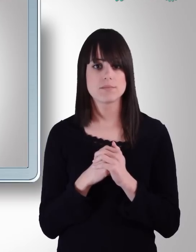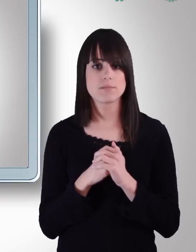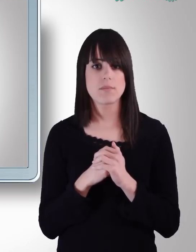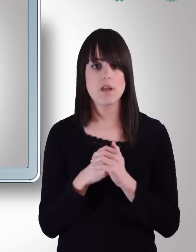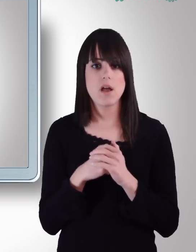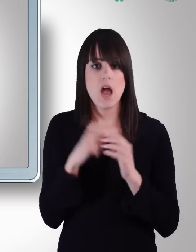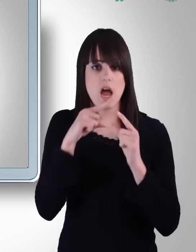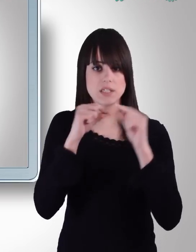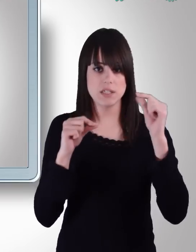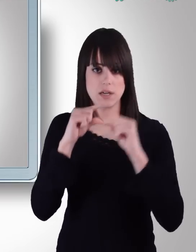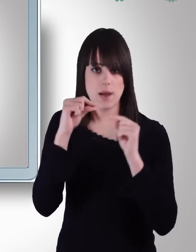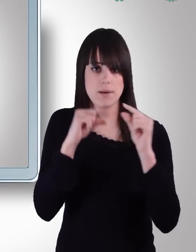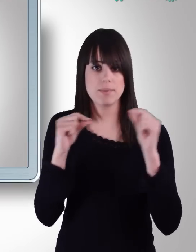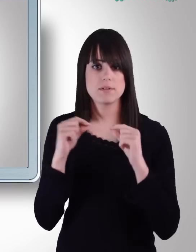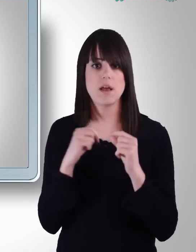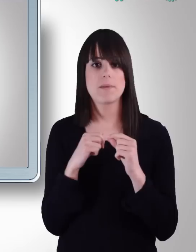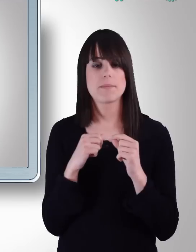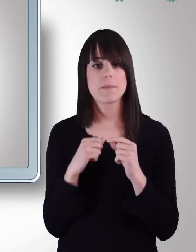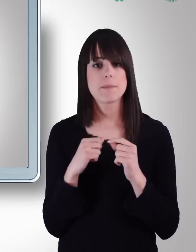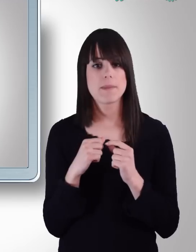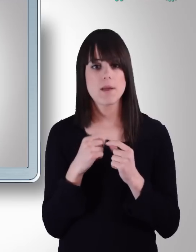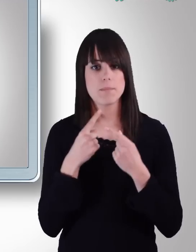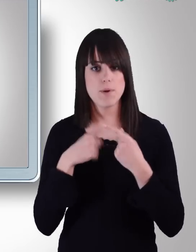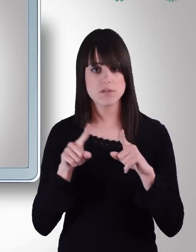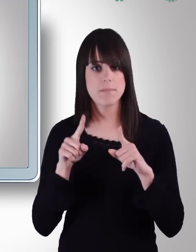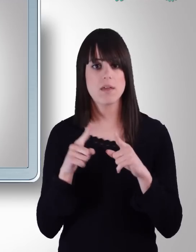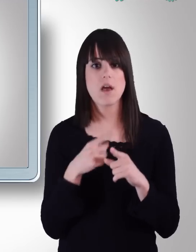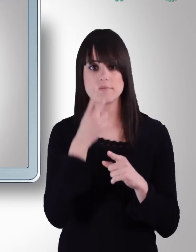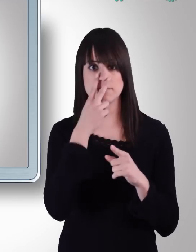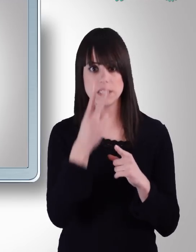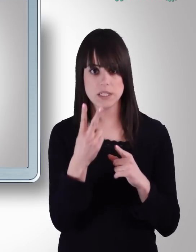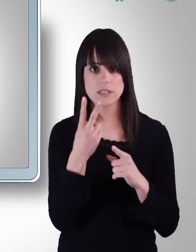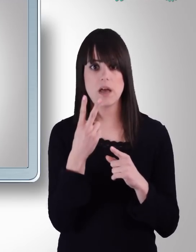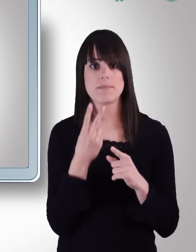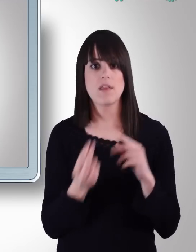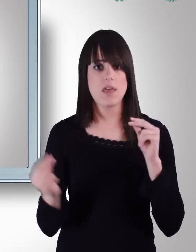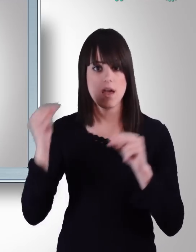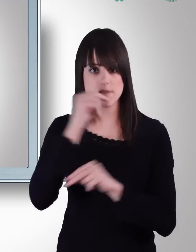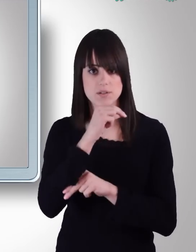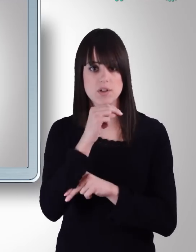Zvezdica je opcija gde možete pogledati koje su najpopularnije fotografije tad kada